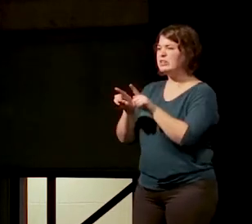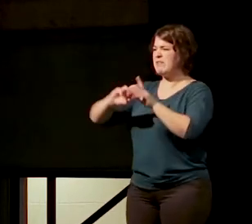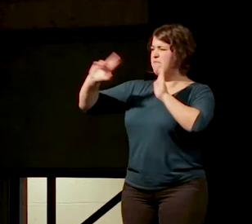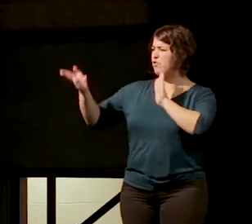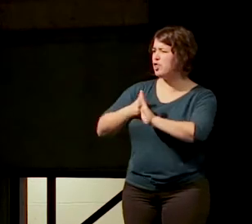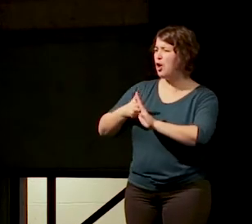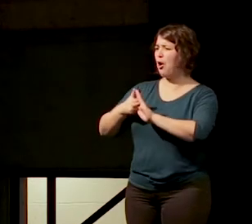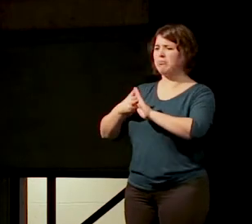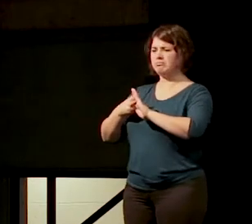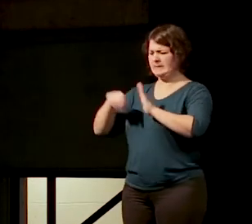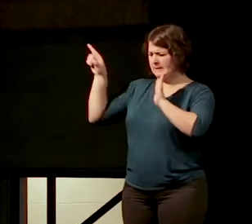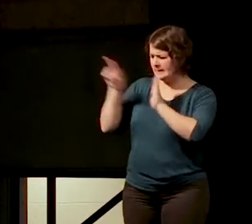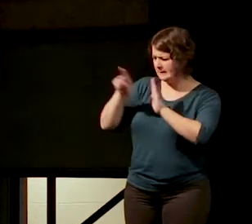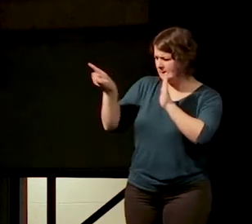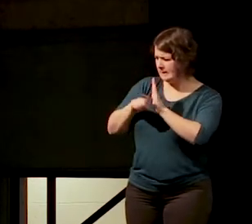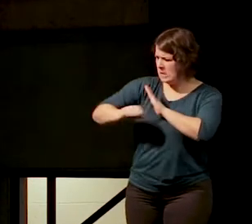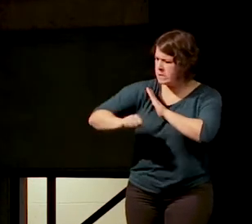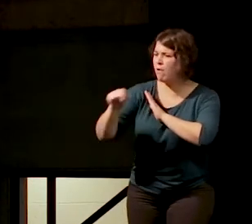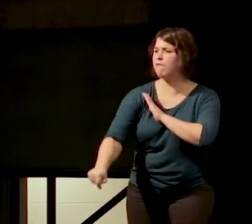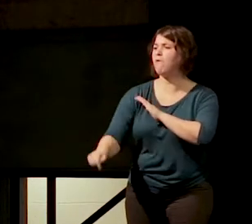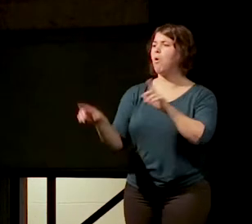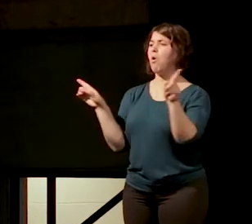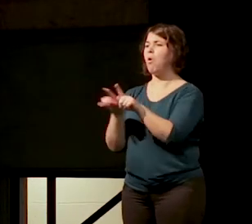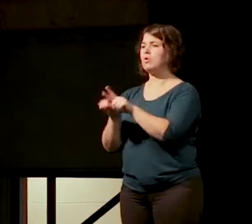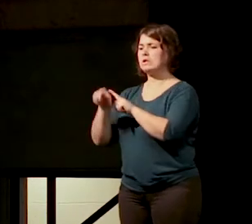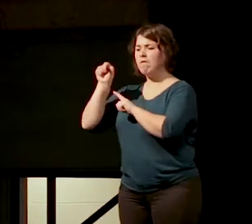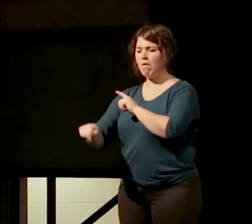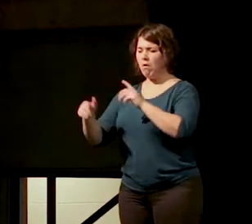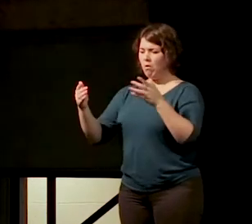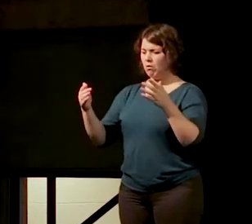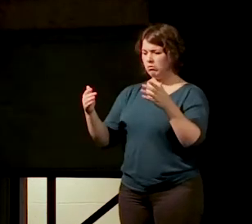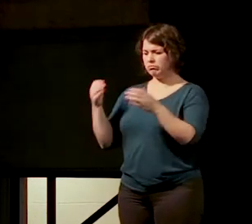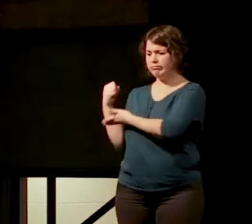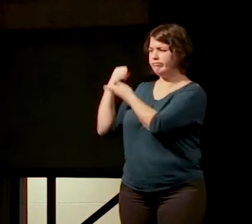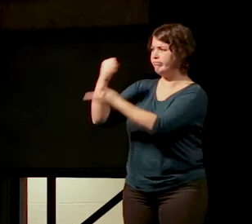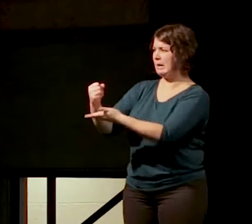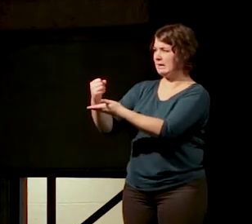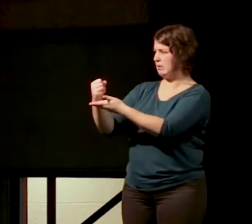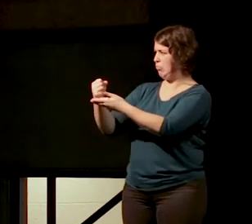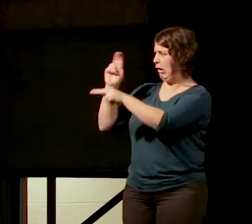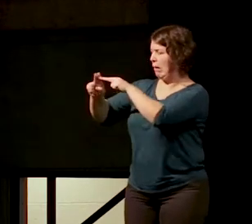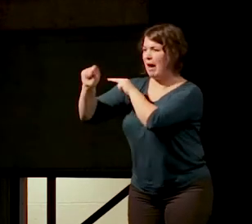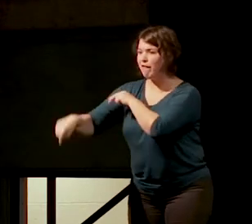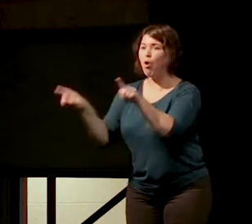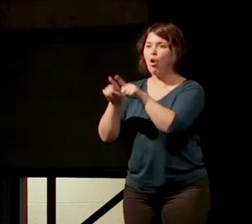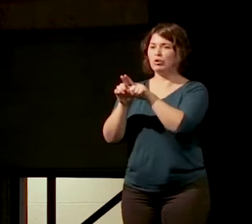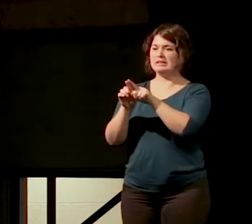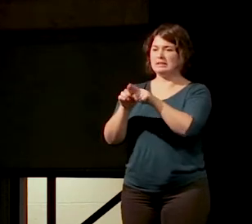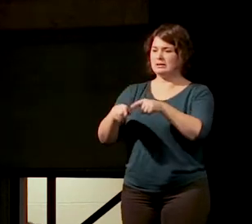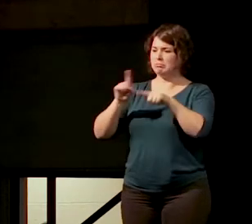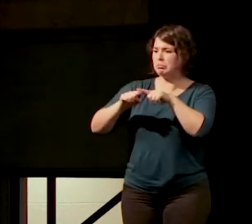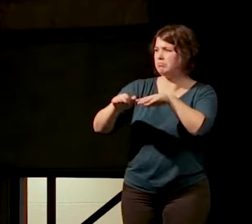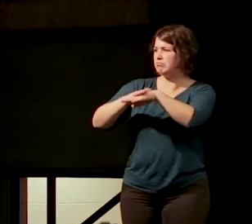normes, ses règles toujours plus pressantes, et la nécessité de remettre à niveau notre patrimoine tout autant que nos équipements et nos